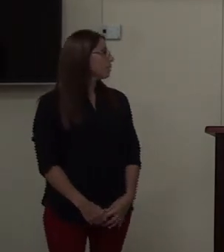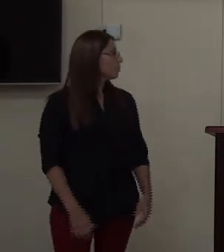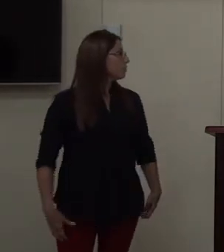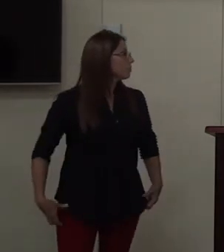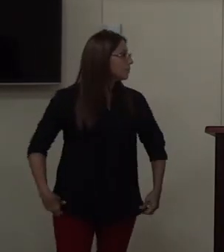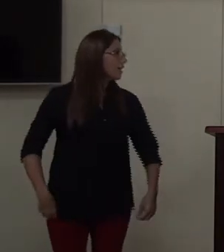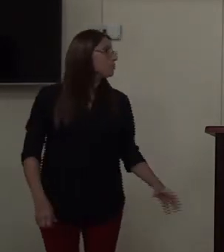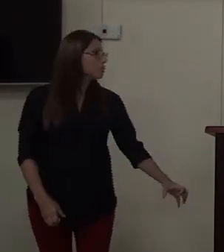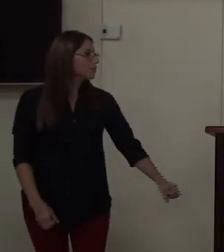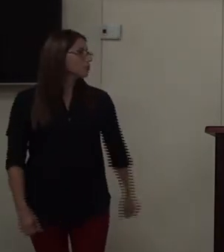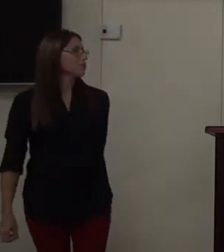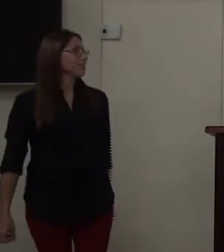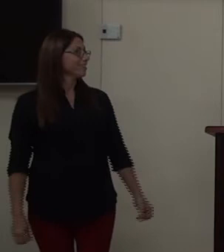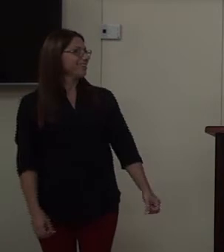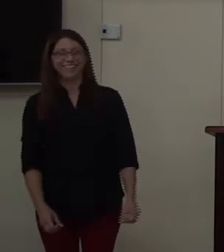interesante.